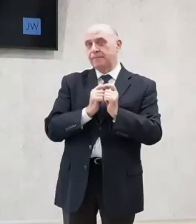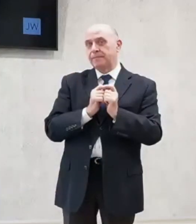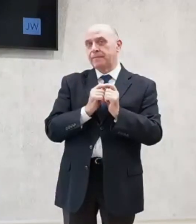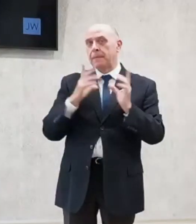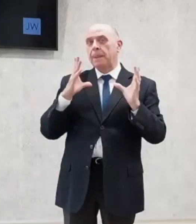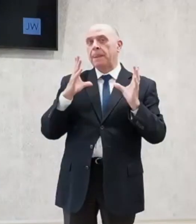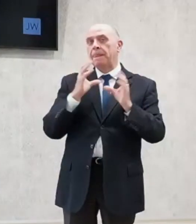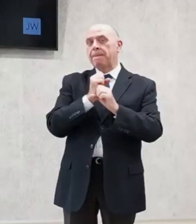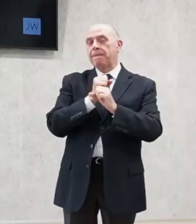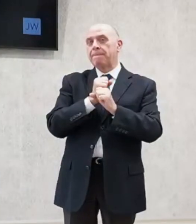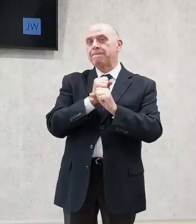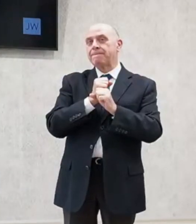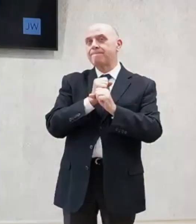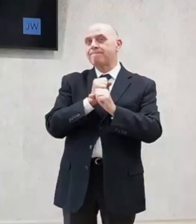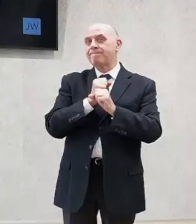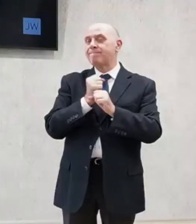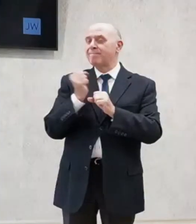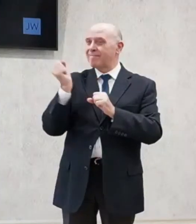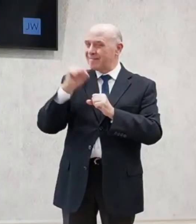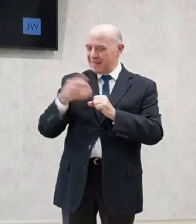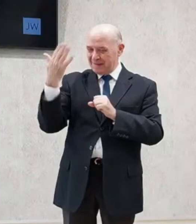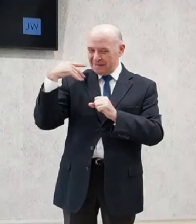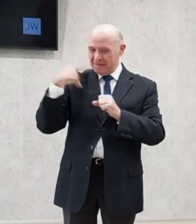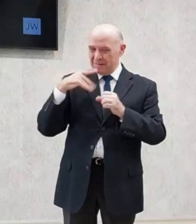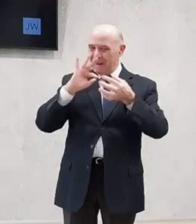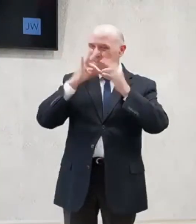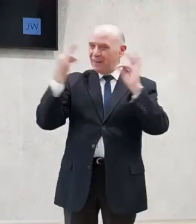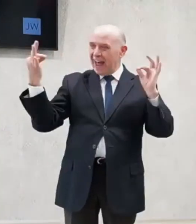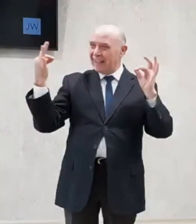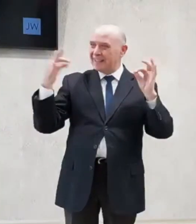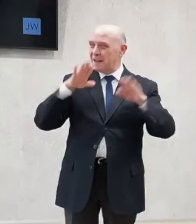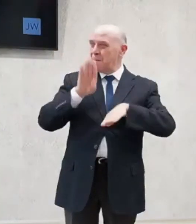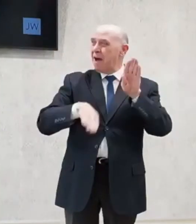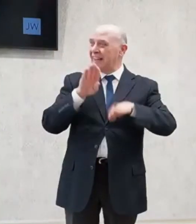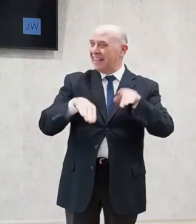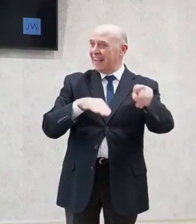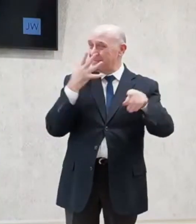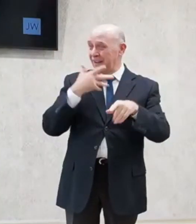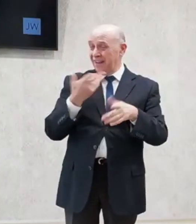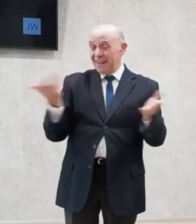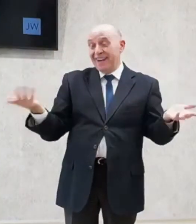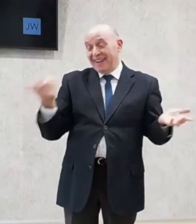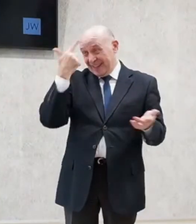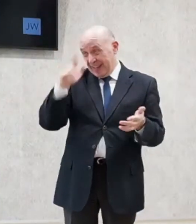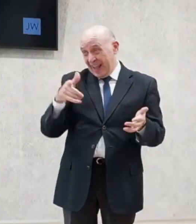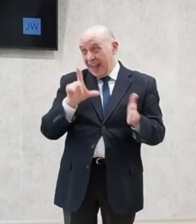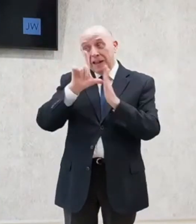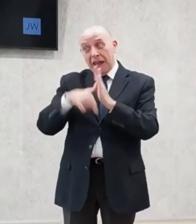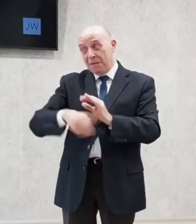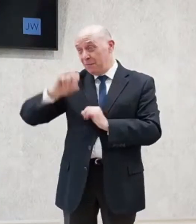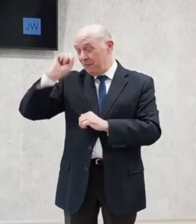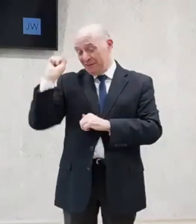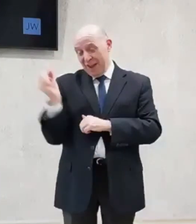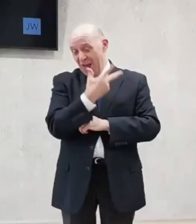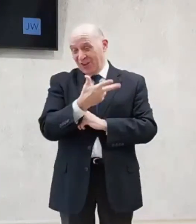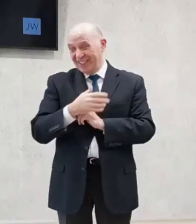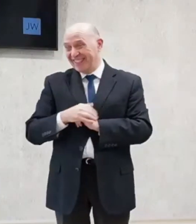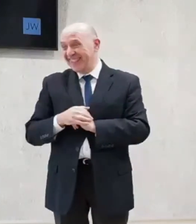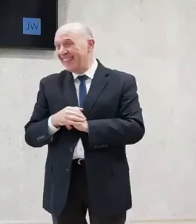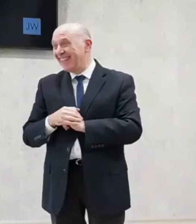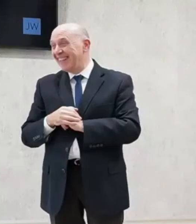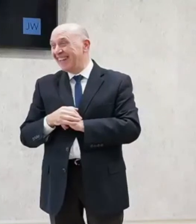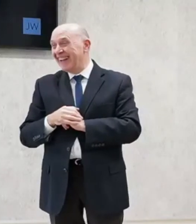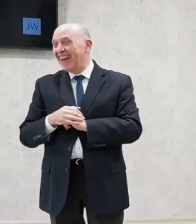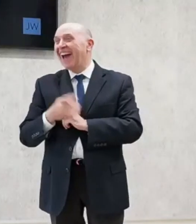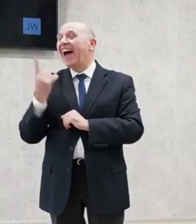meglio vogliamo citare nuovamente quella frase che tanto che era Mattia tanto il tempo passa subito Ascoltiamo